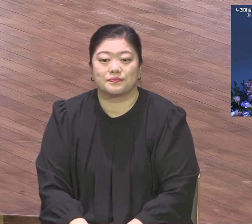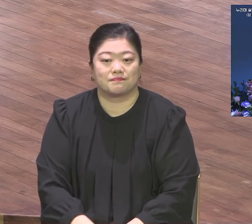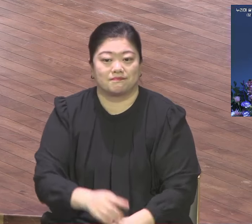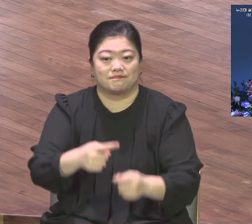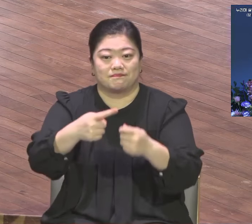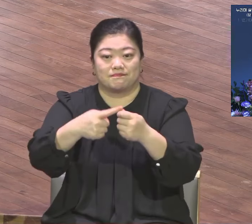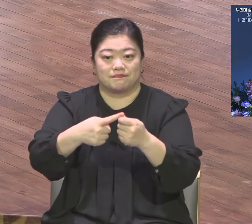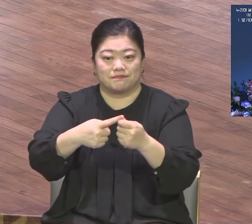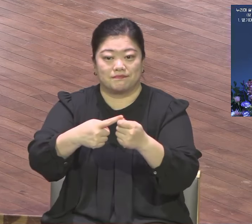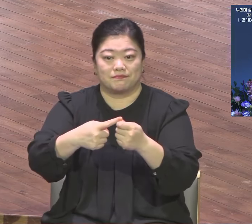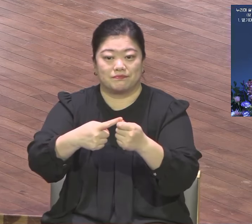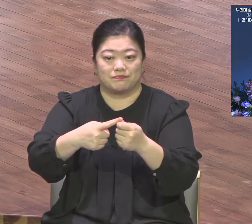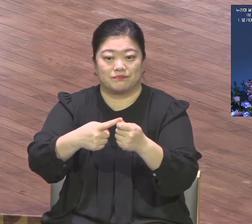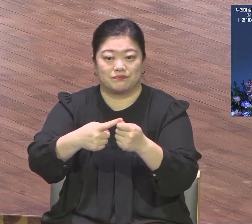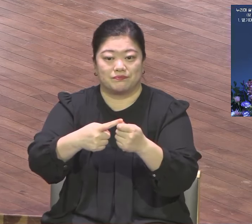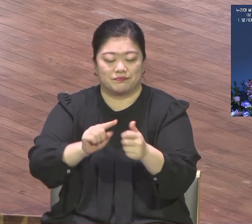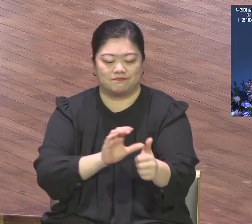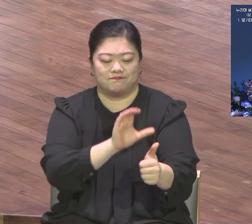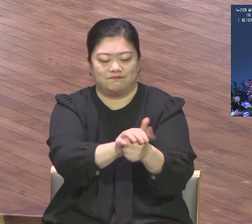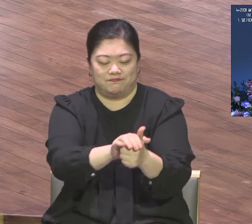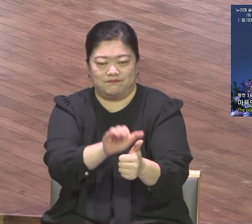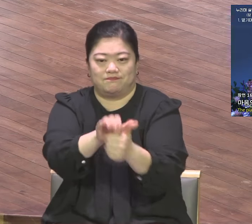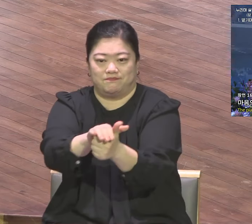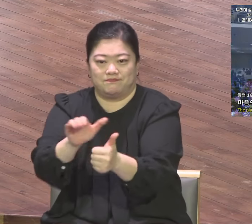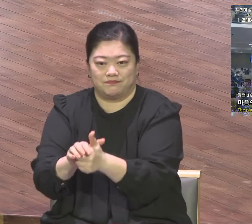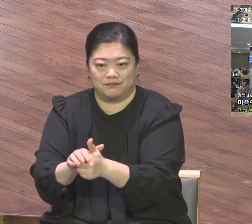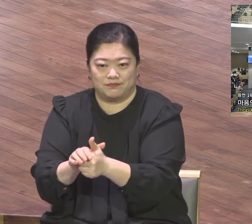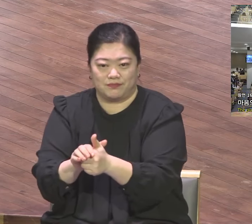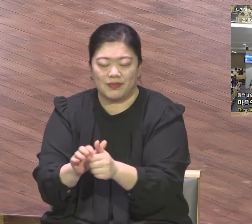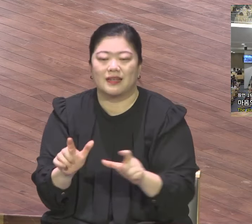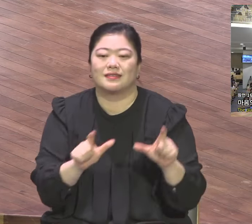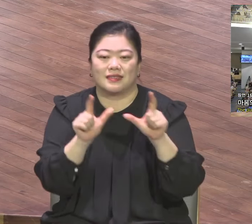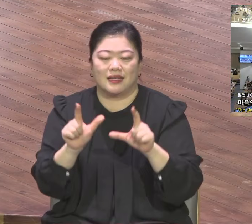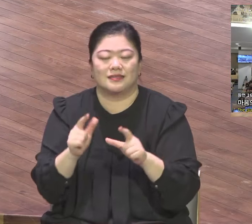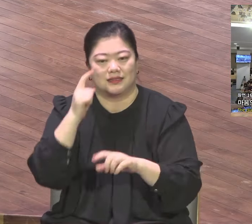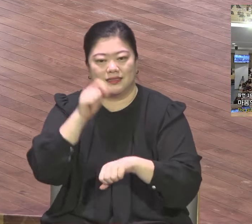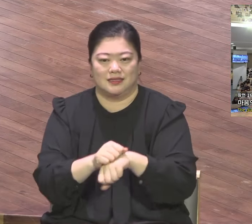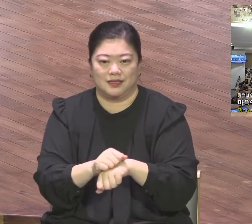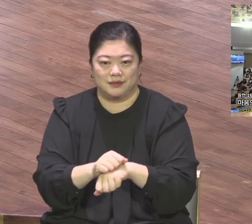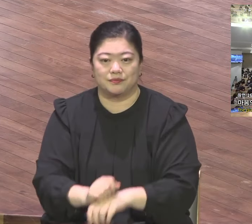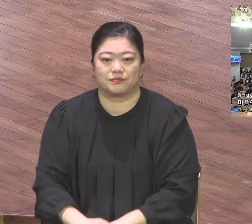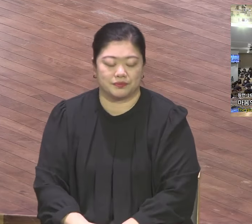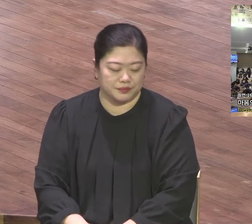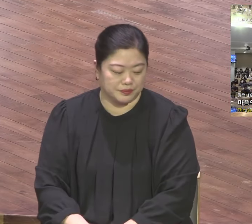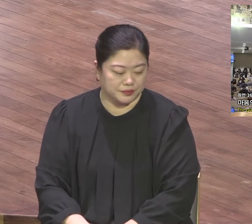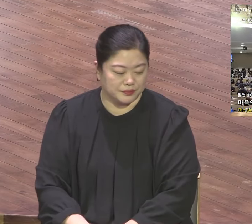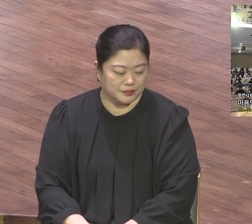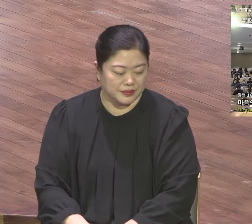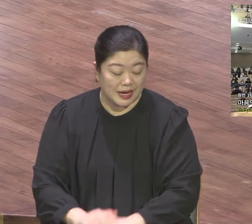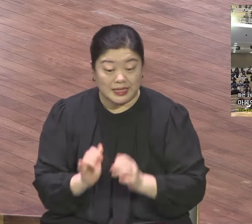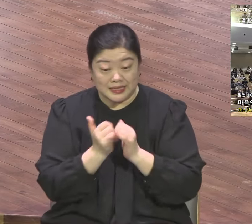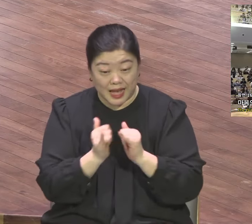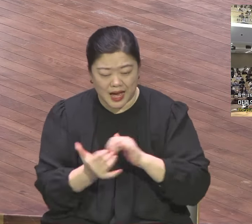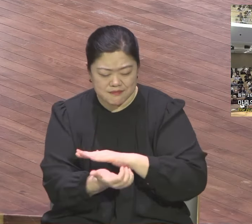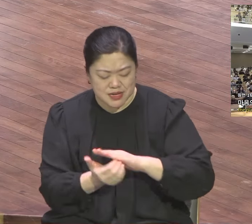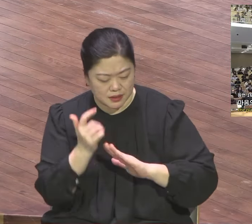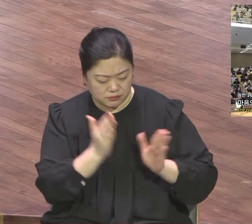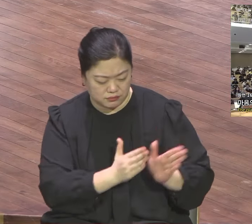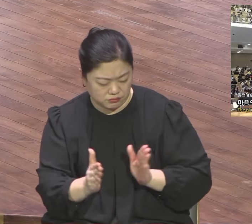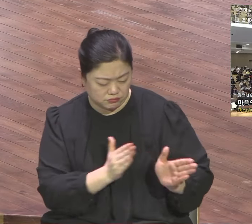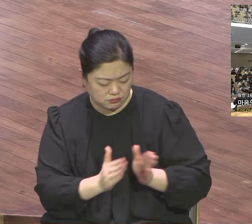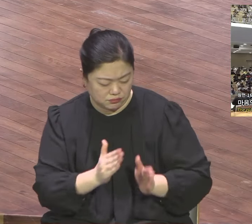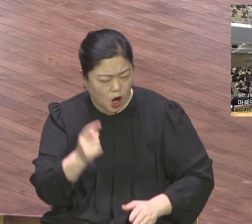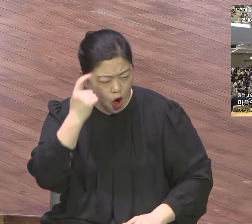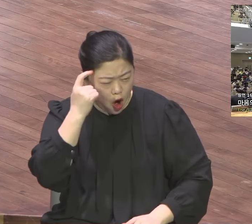그럼 첫째로 맡기며 사는 지혜입니다. 1절 봅니다. 마음의 경영은 사람에게 있어도 말의